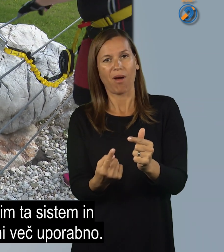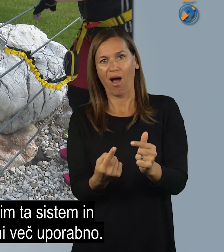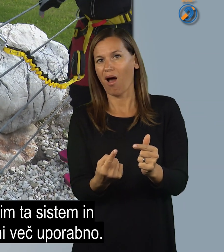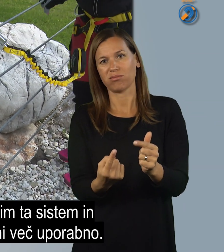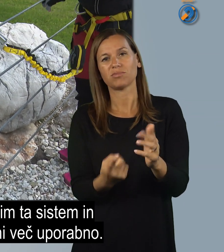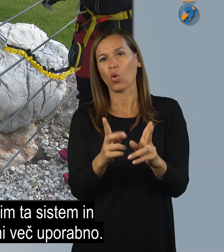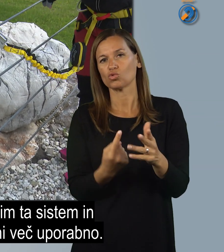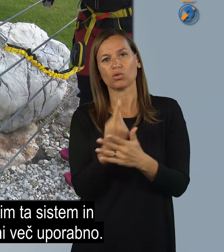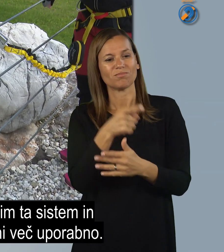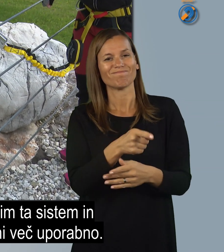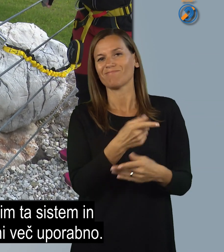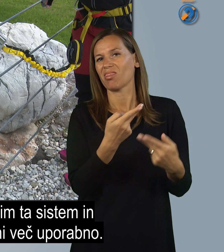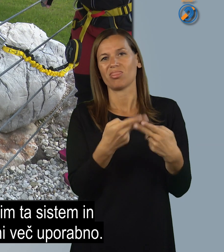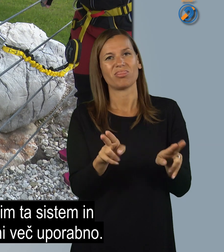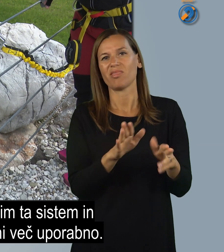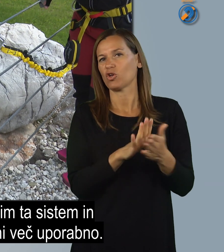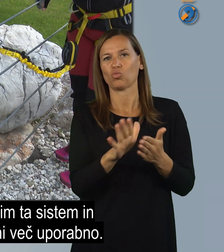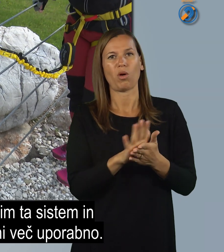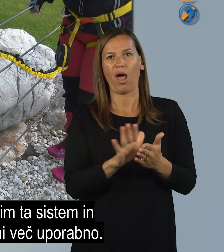da je to ni več uporabno.